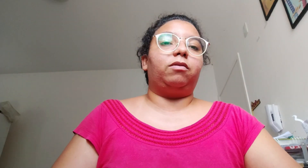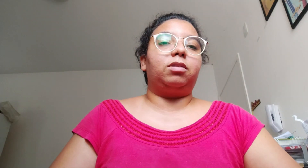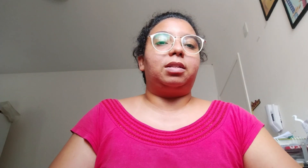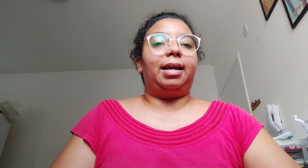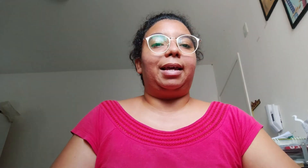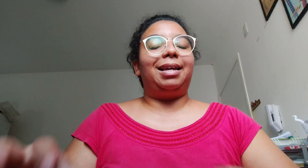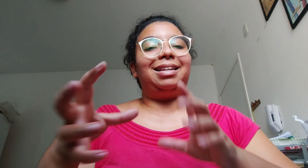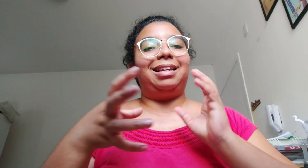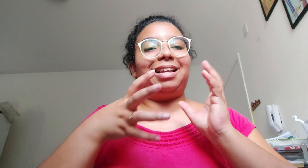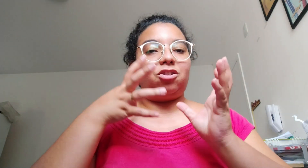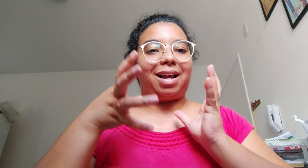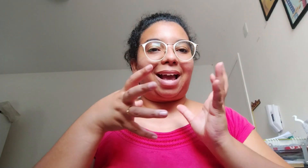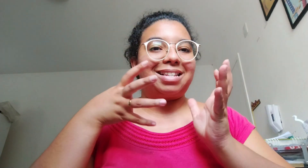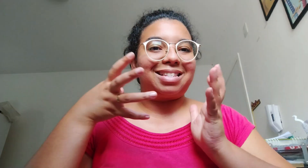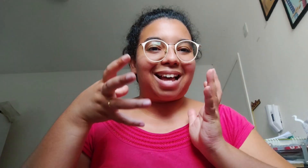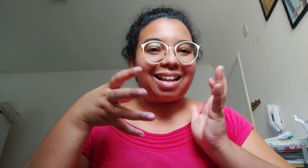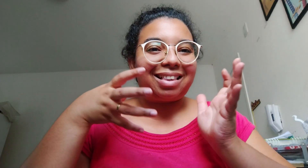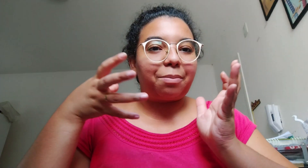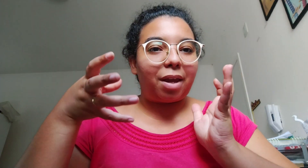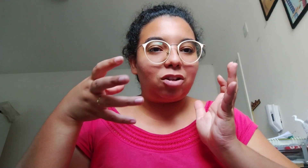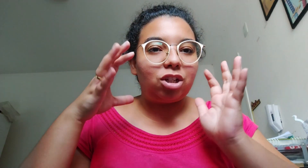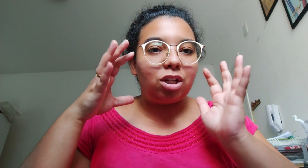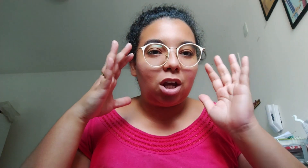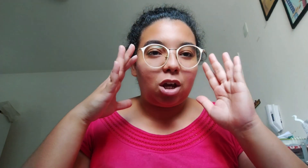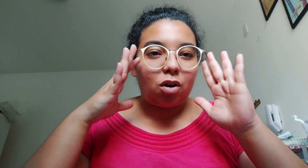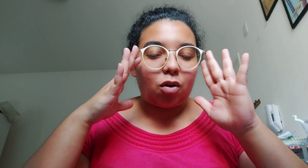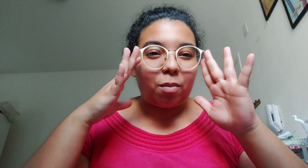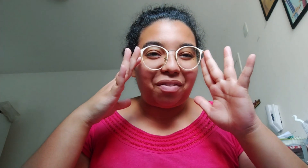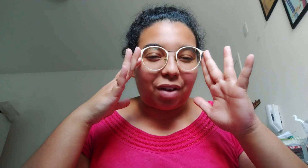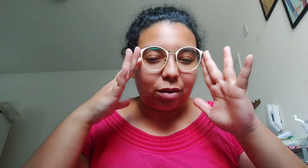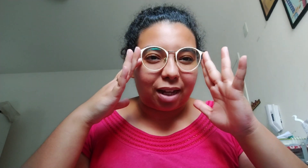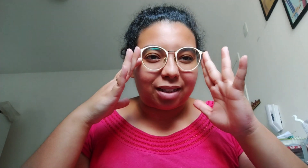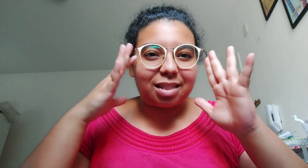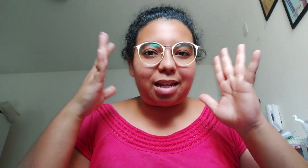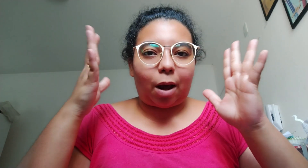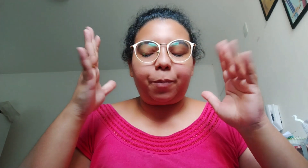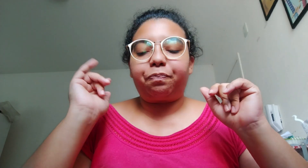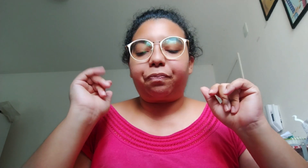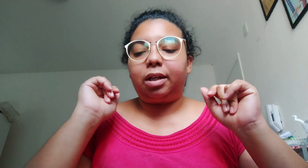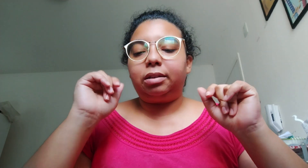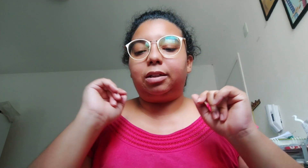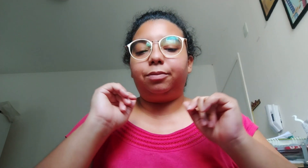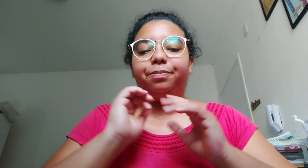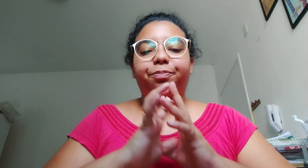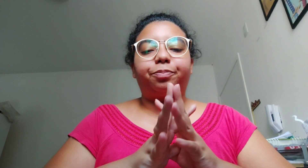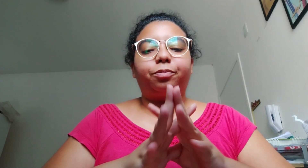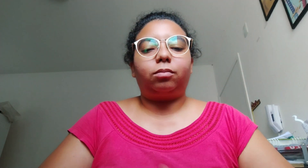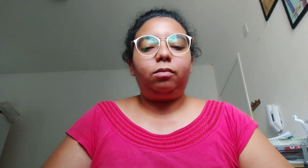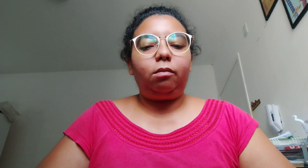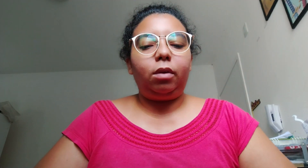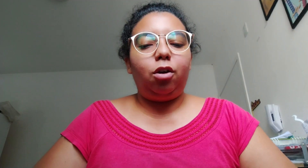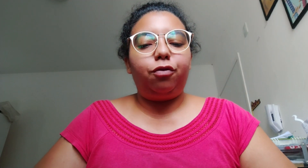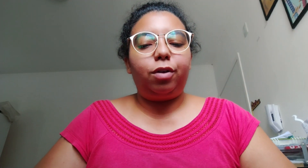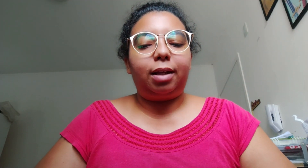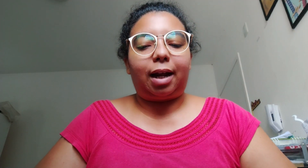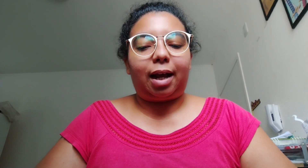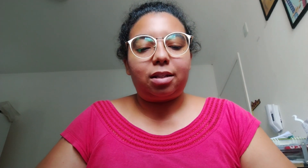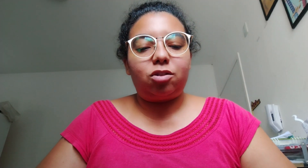você identificar exatamente como é feito cada sinal. Então, eu fui atrás de